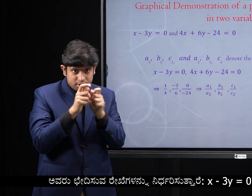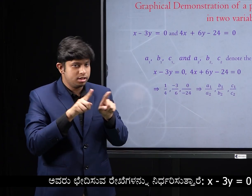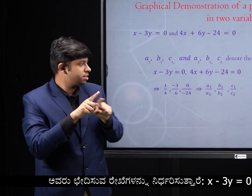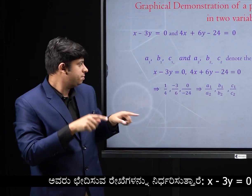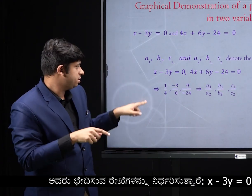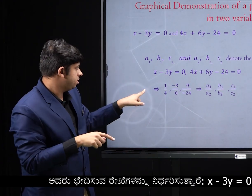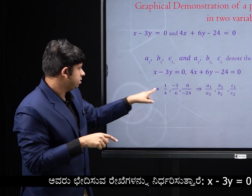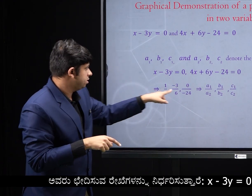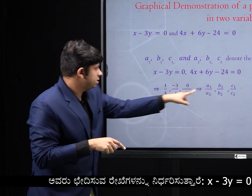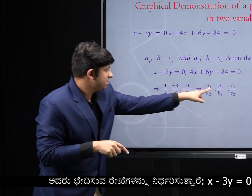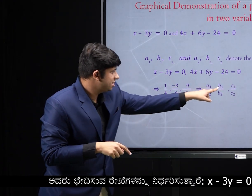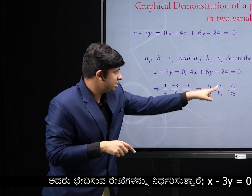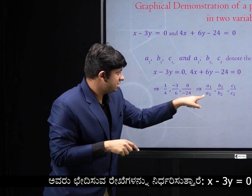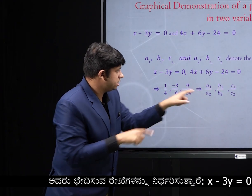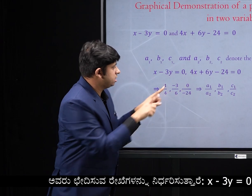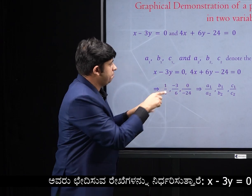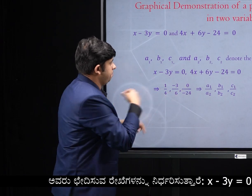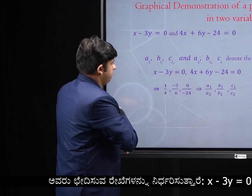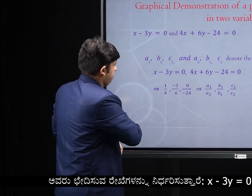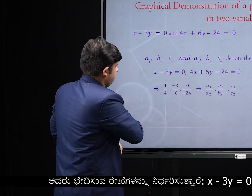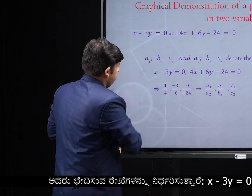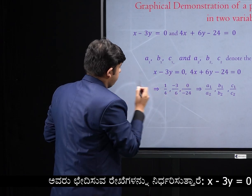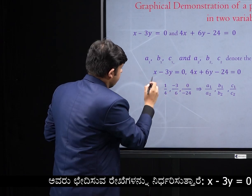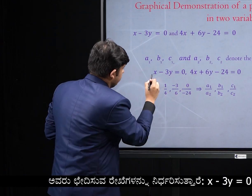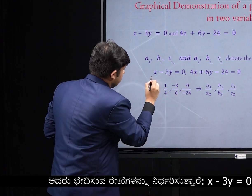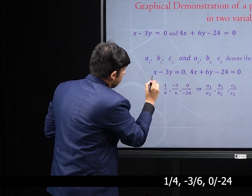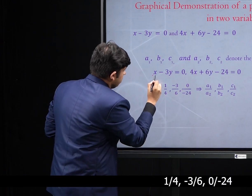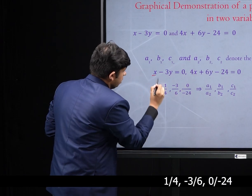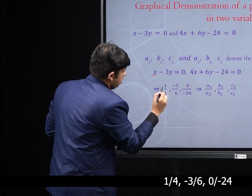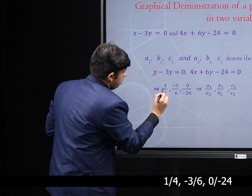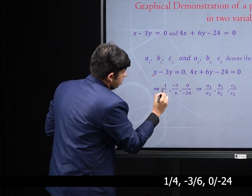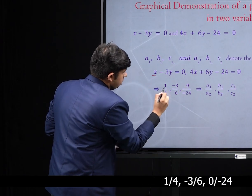0, 4x + 6y - 24 = 0, 1 ಡಿವೈಡೆಡ್ ಬೈ 4,